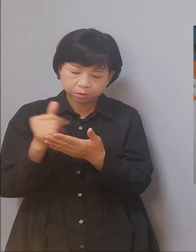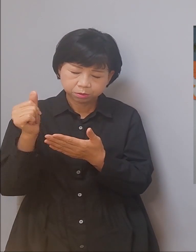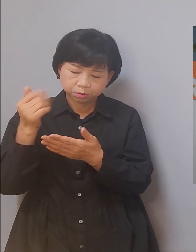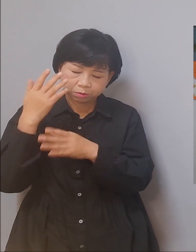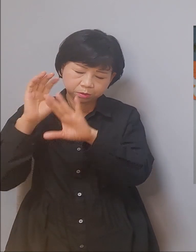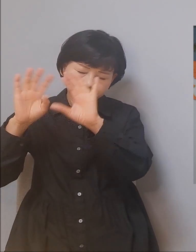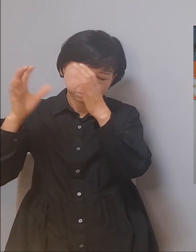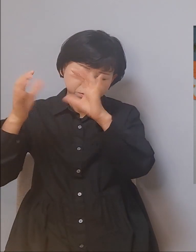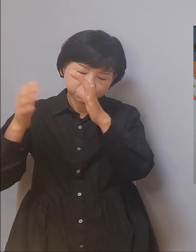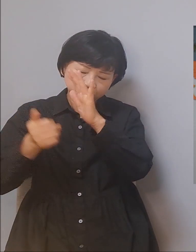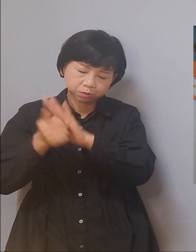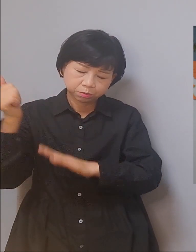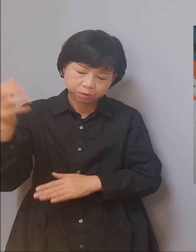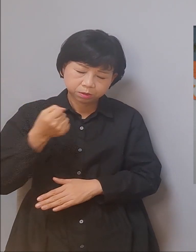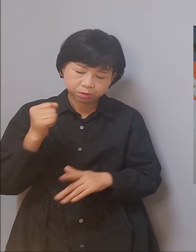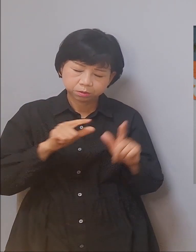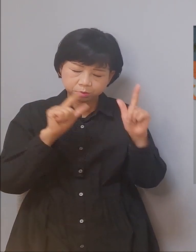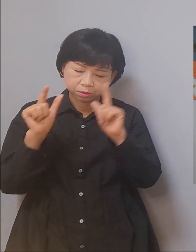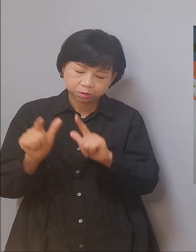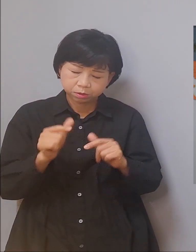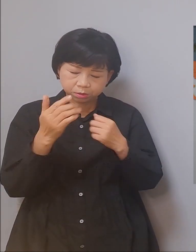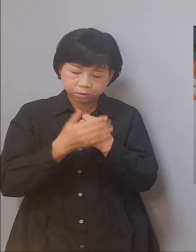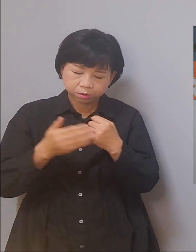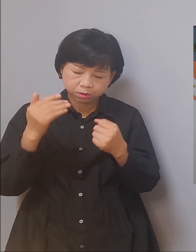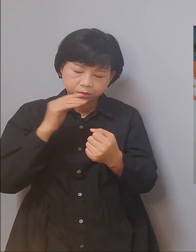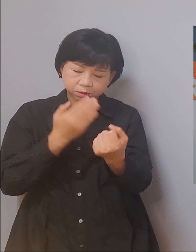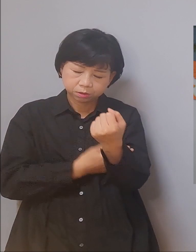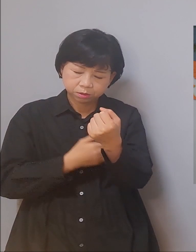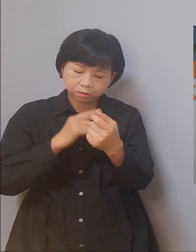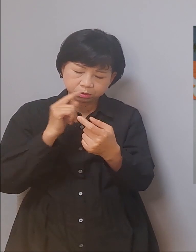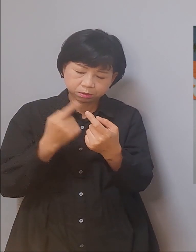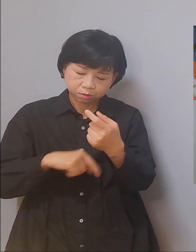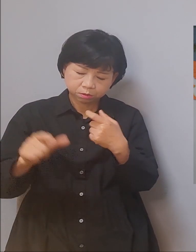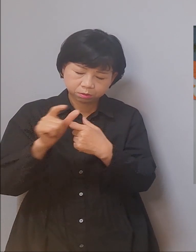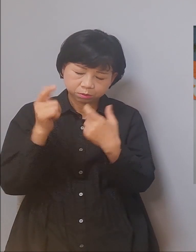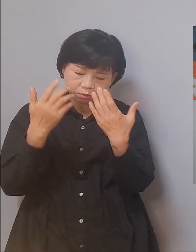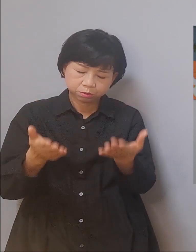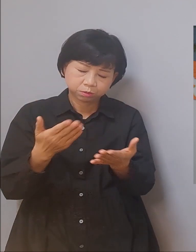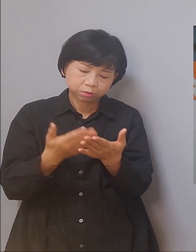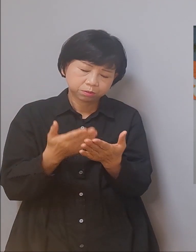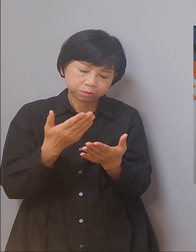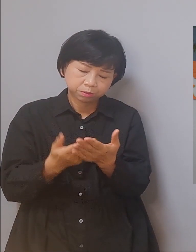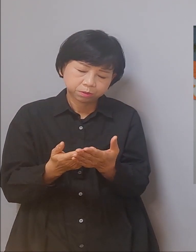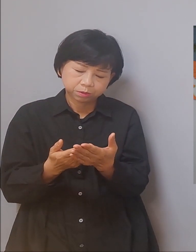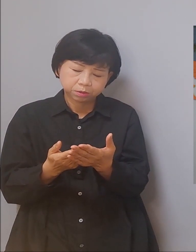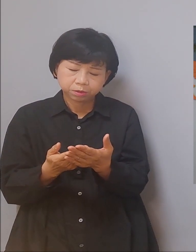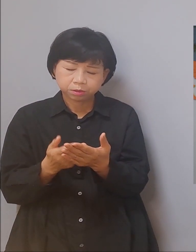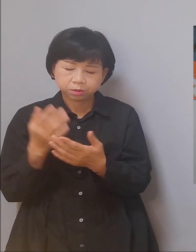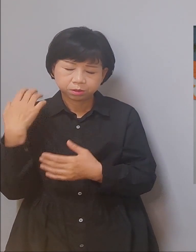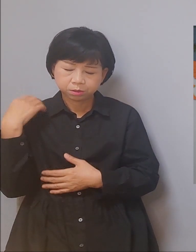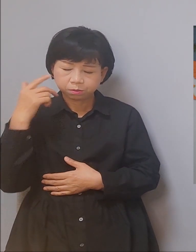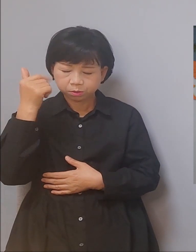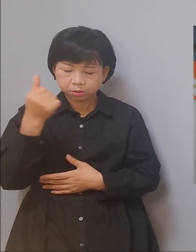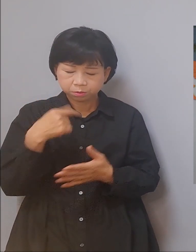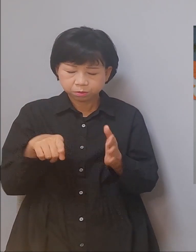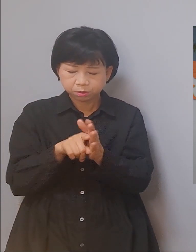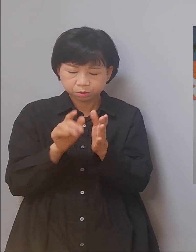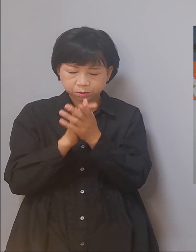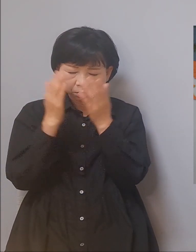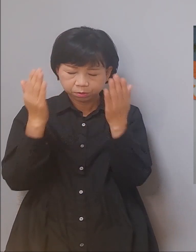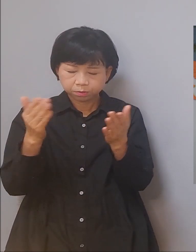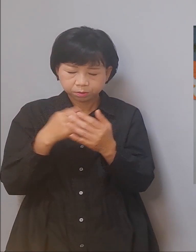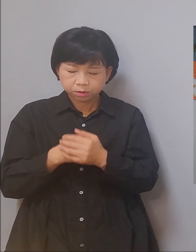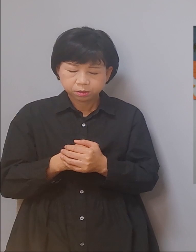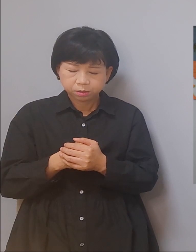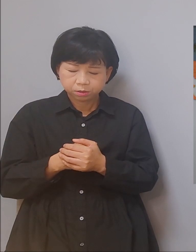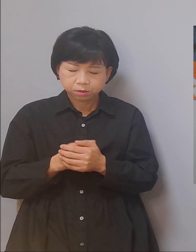천국의 소망을 품고 살아갈 수 있도록 은혜와 능력을 더하여 주시옵소서. 아버지, 담임 목사님을 위하여 기도합니다.